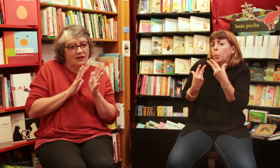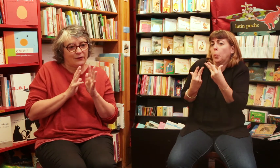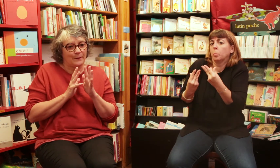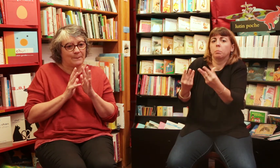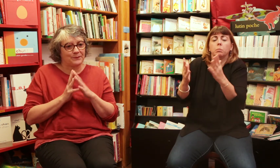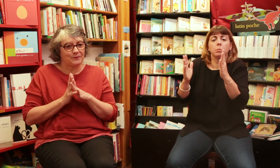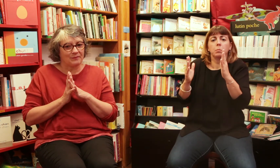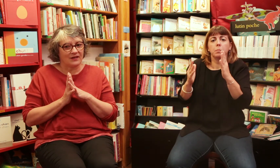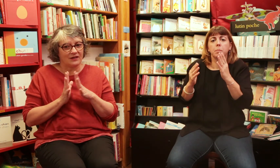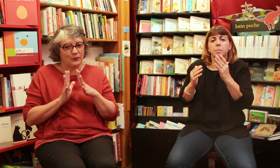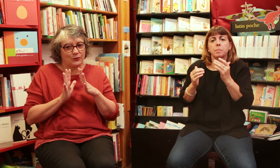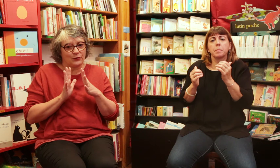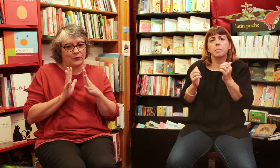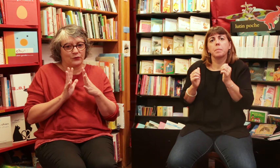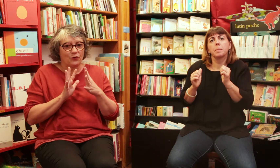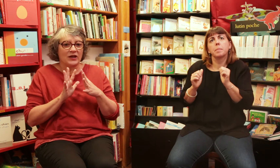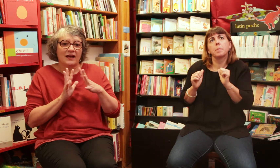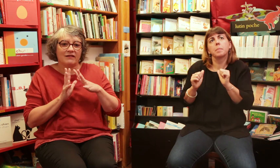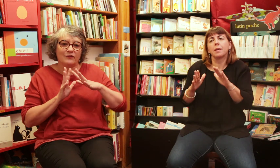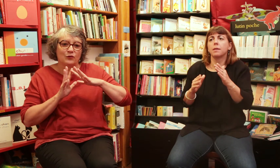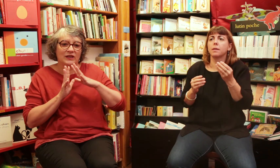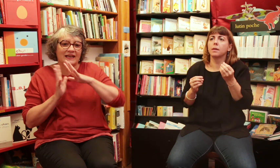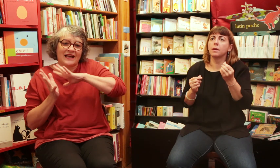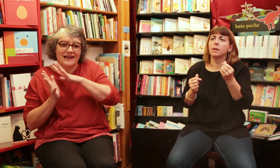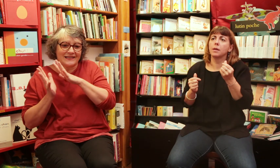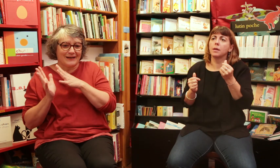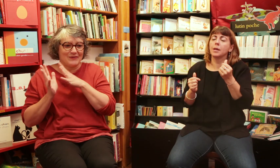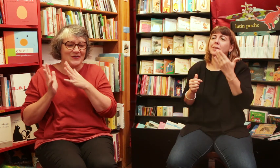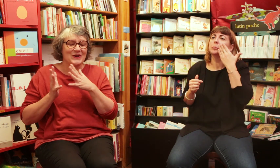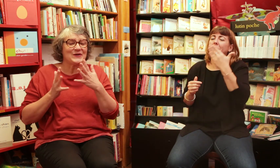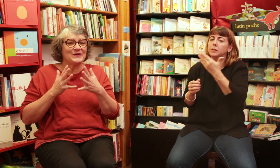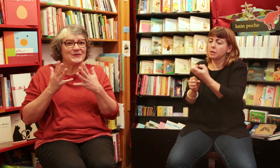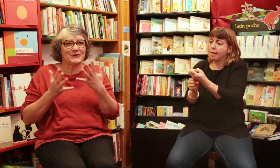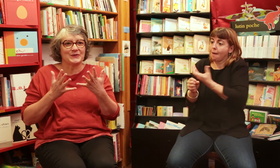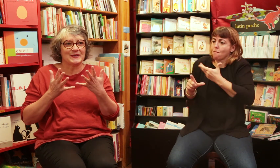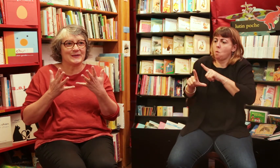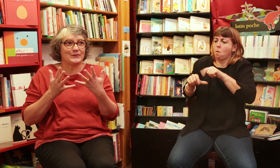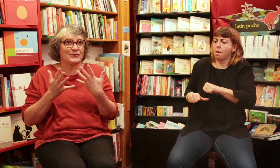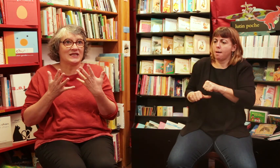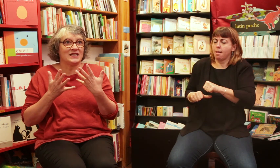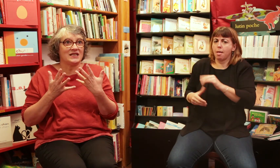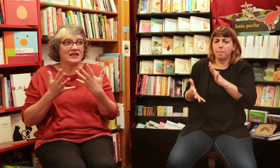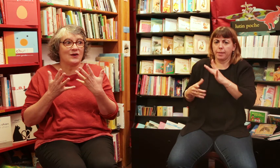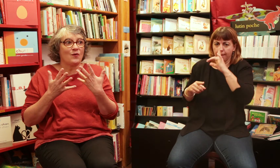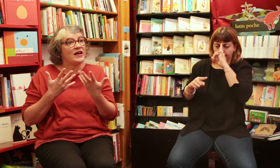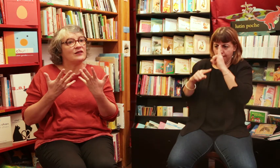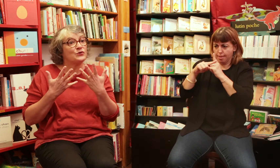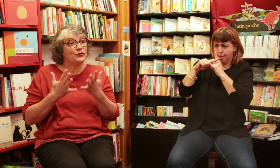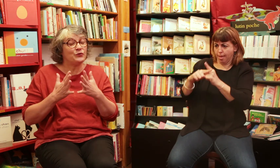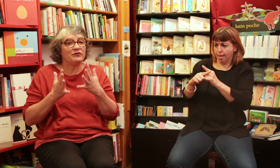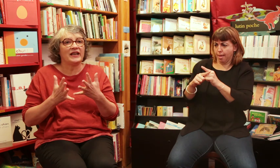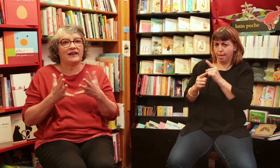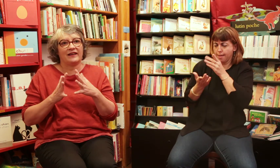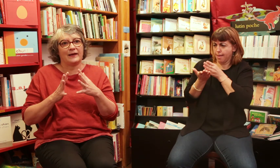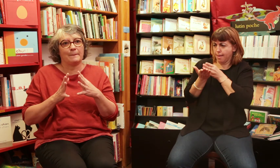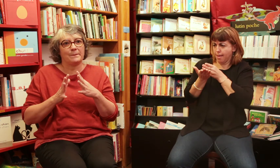décaler, que son regard se décale légèrement sur ce qu'il croit être